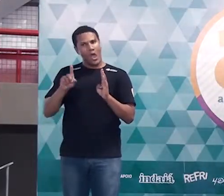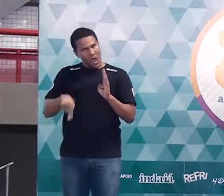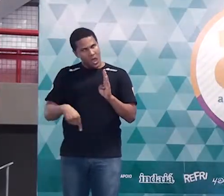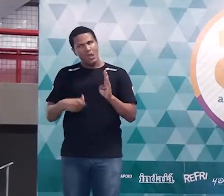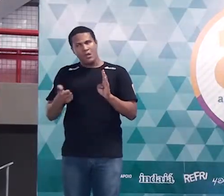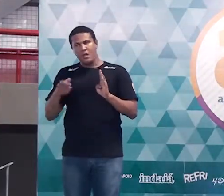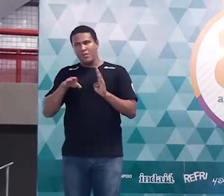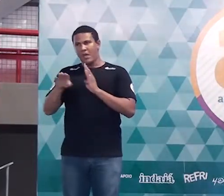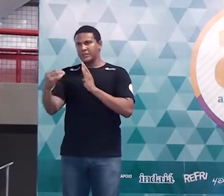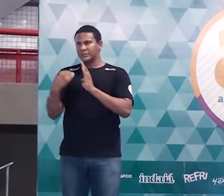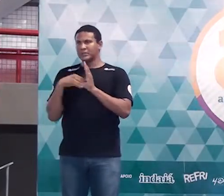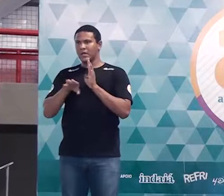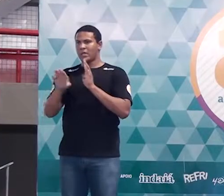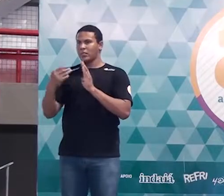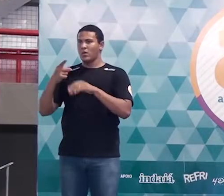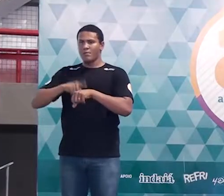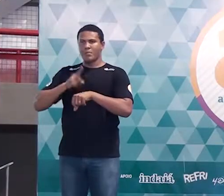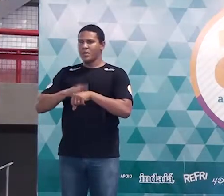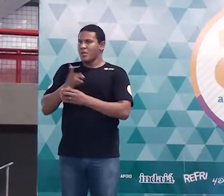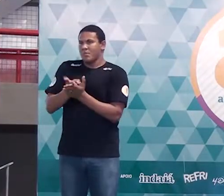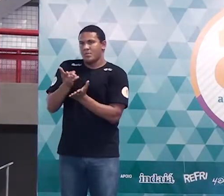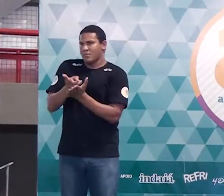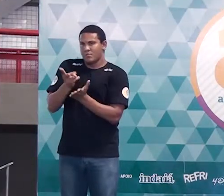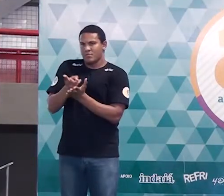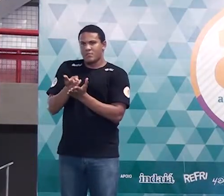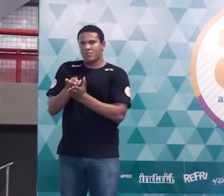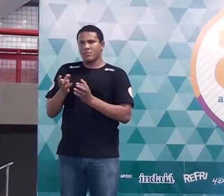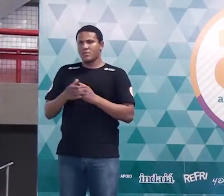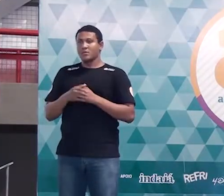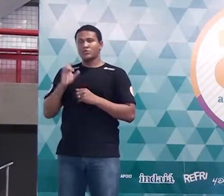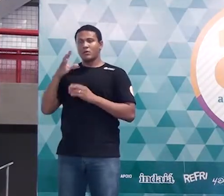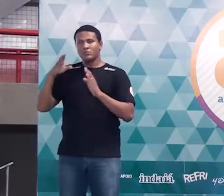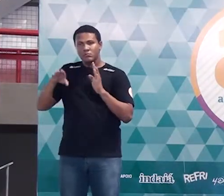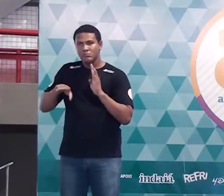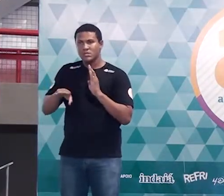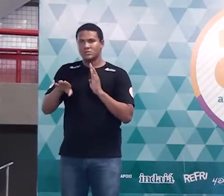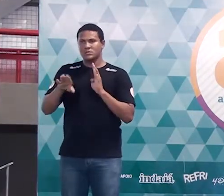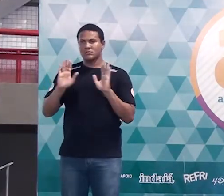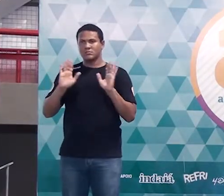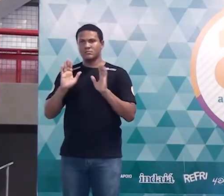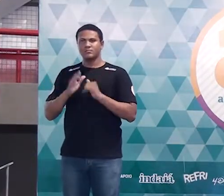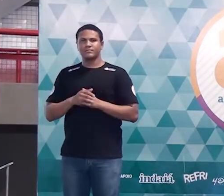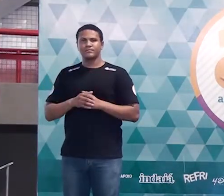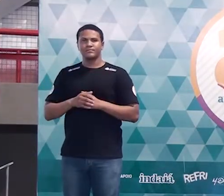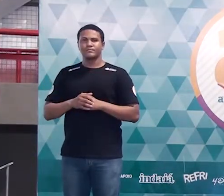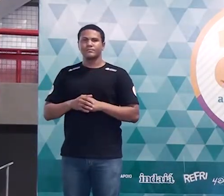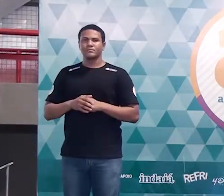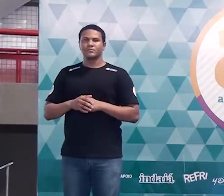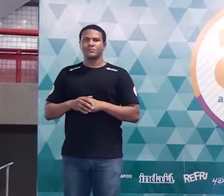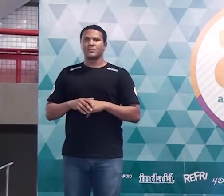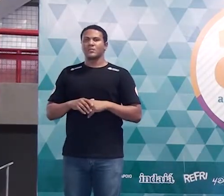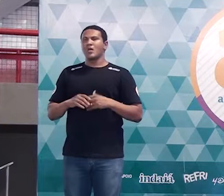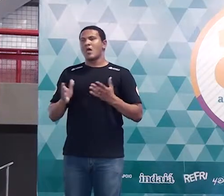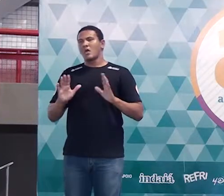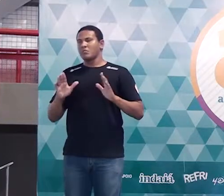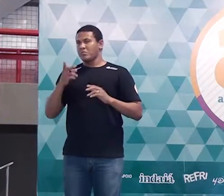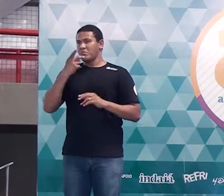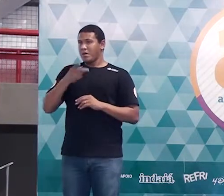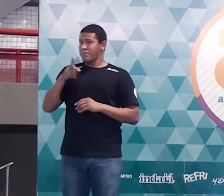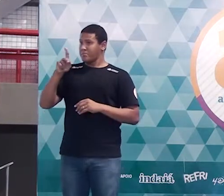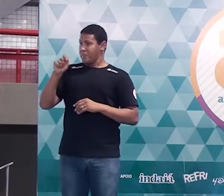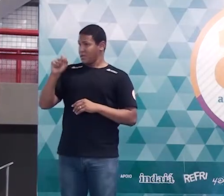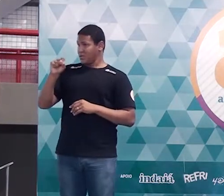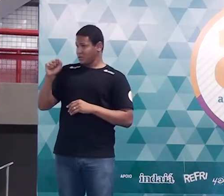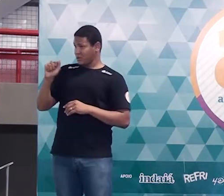estar passando. Não, eu vou passar na sua casa. Então, do mesmo jeito que eu digo eu vou passar, a pessoa quando usa